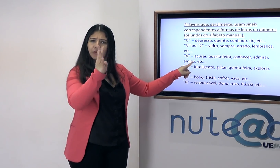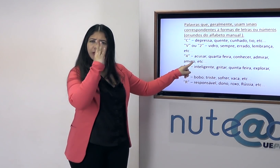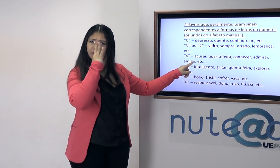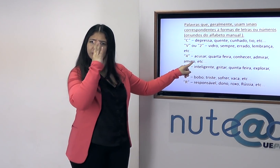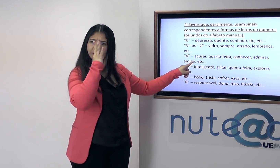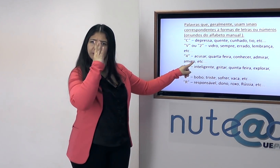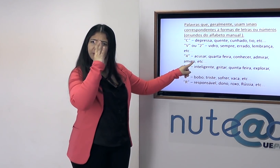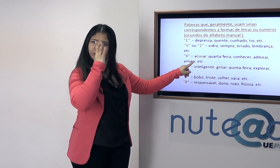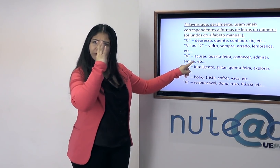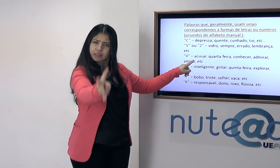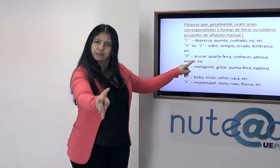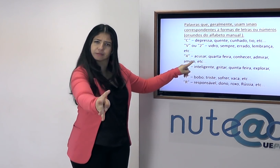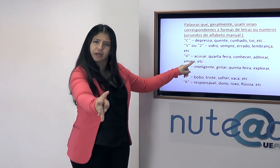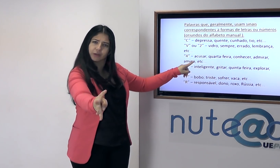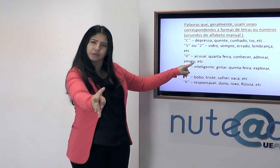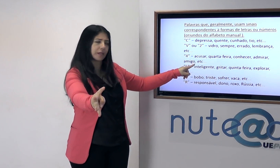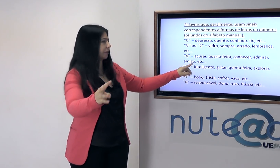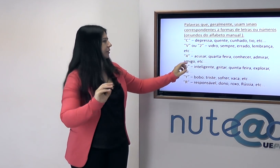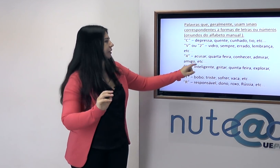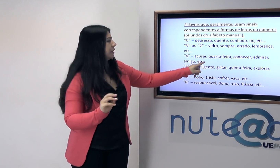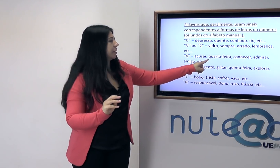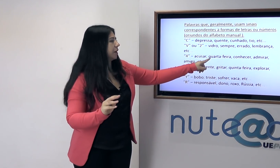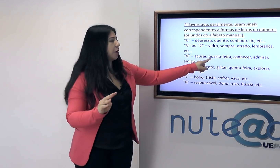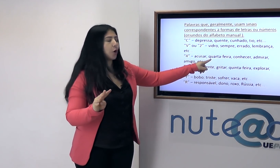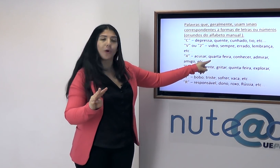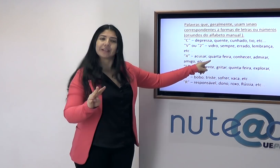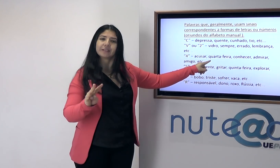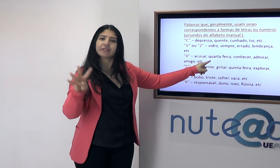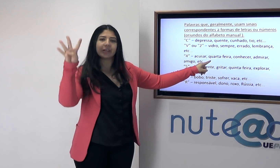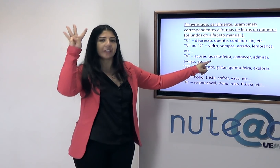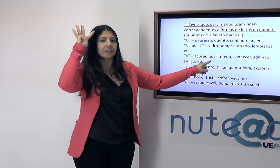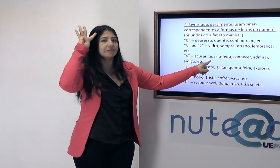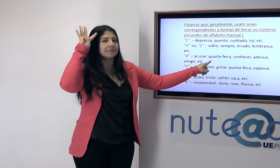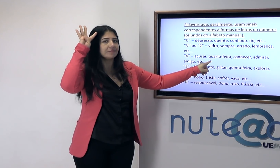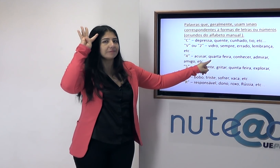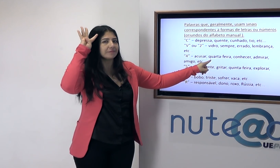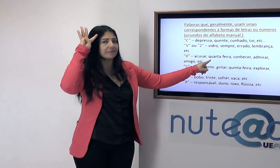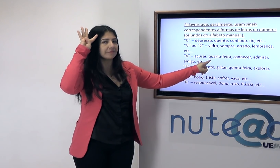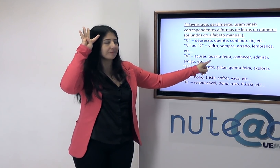alguém usando essa configuração. Acusar. Quarta-feira.